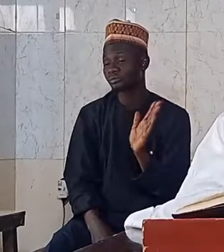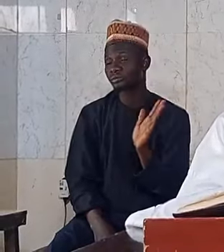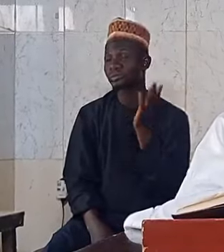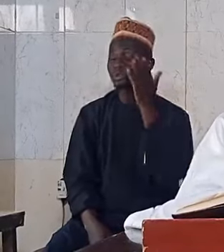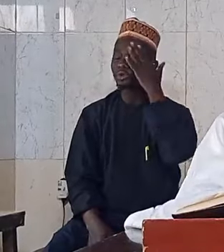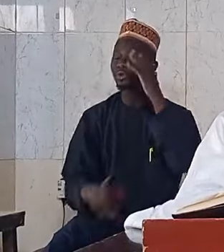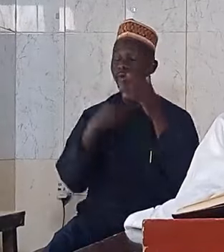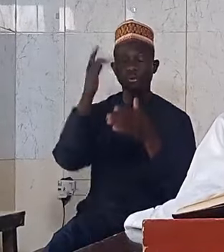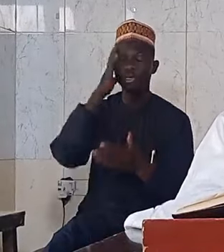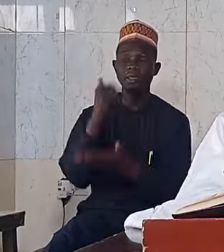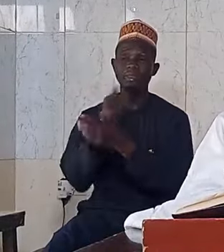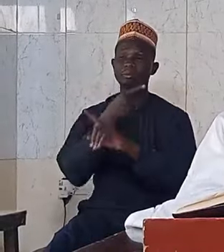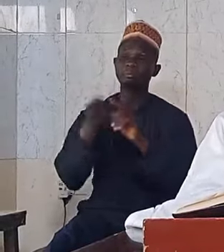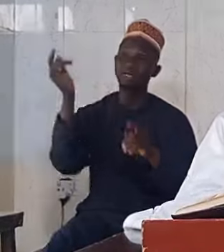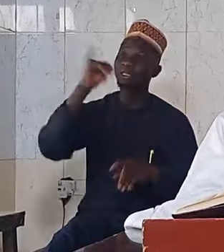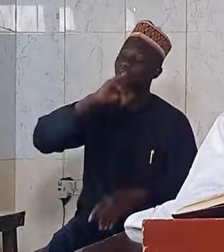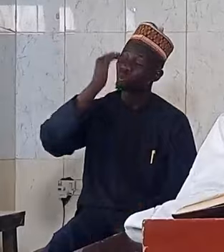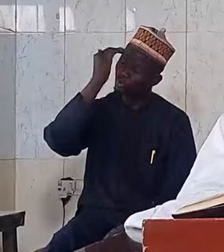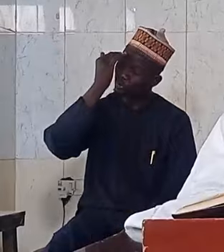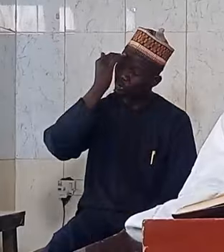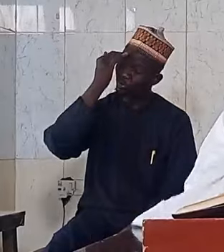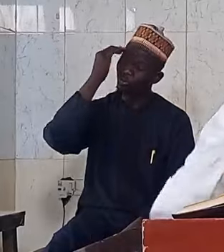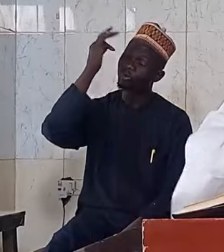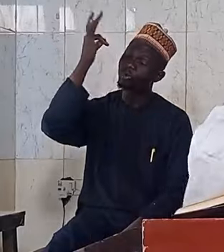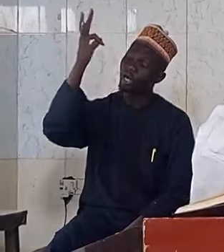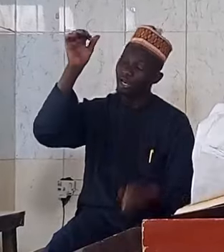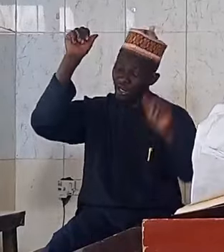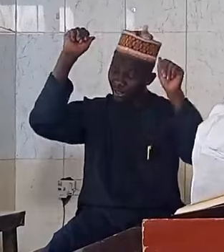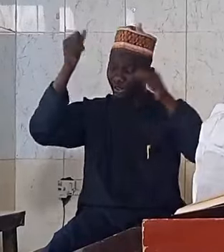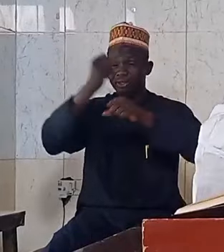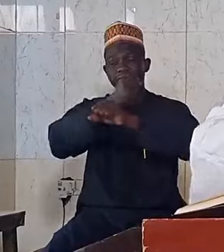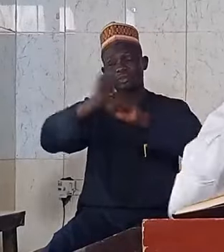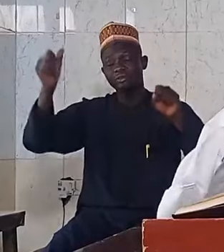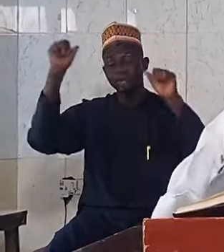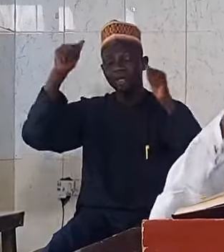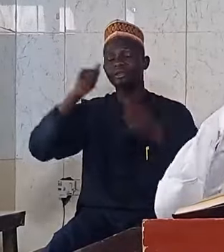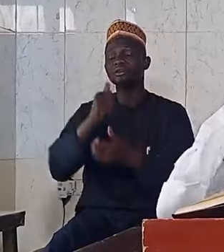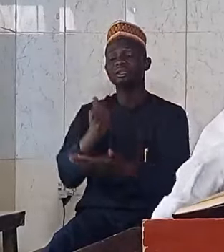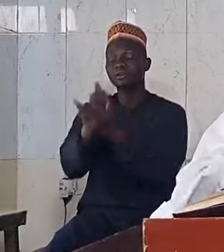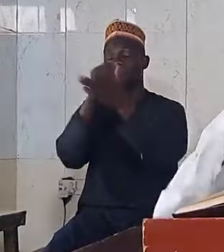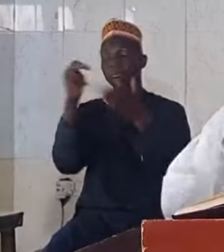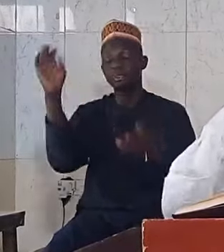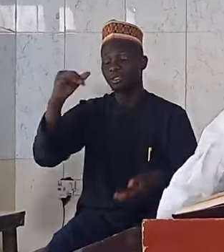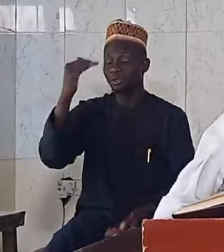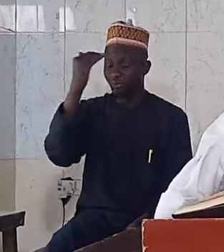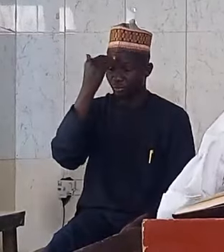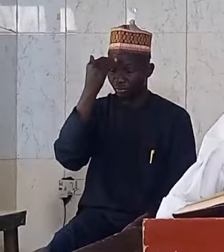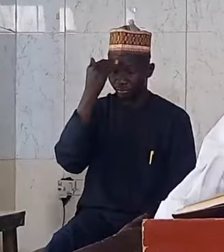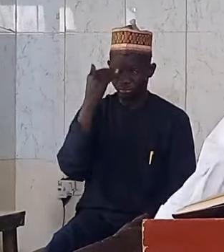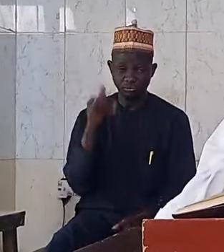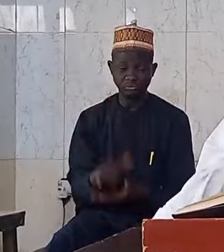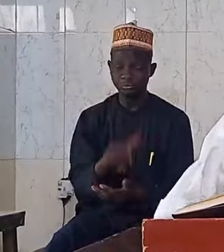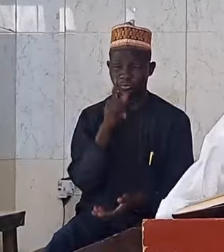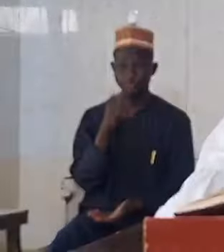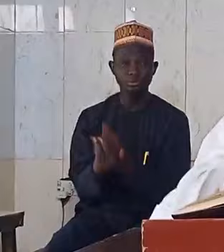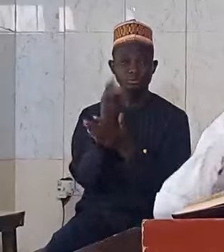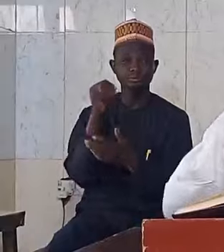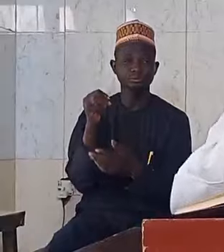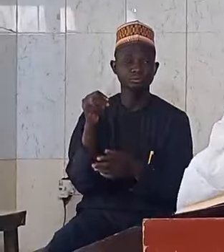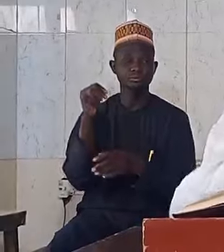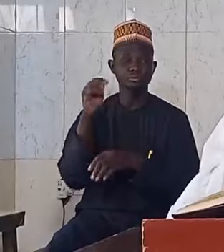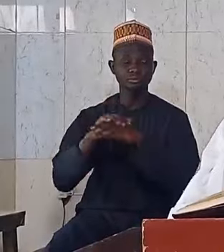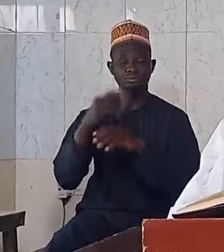ba su san waye ba kawai sun san Allah shine mai aiko kuma nan suna nufin mai taimako a